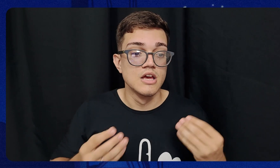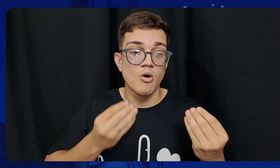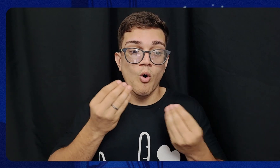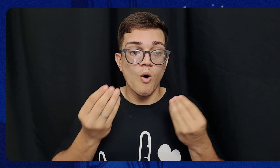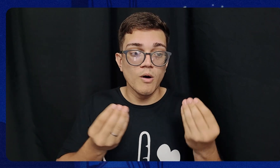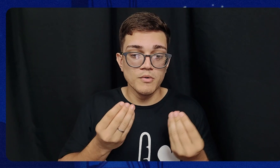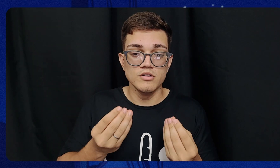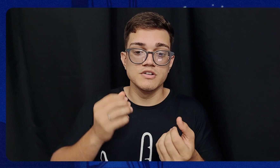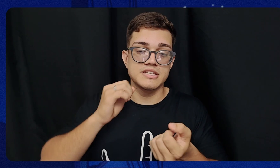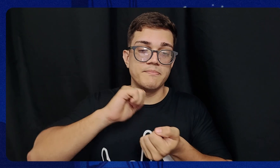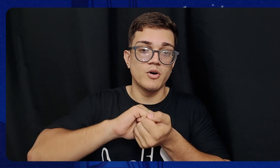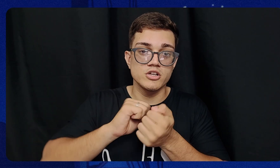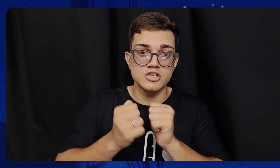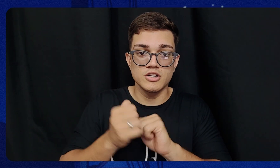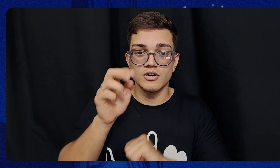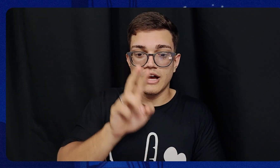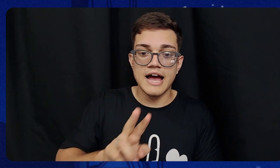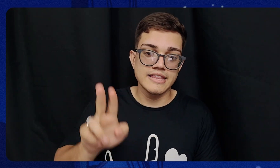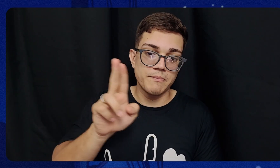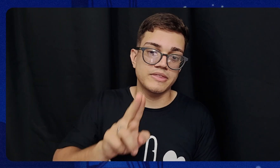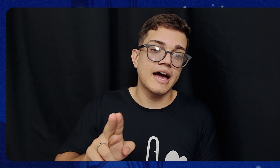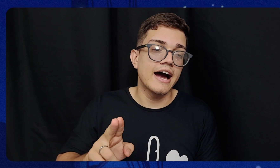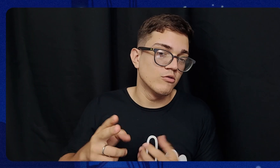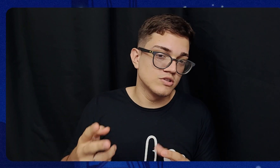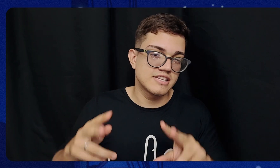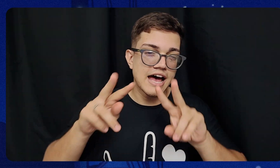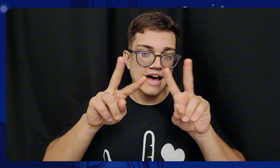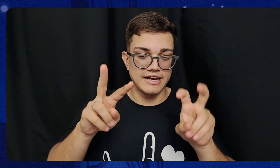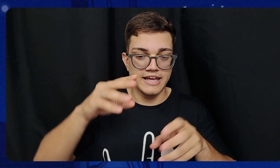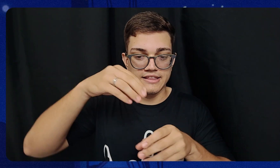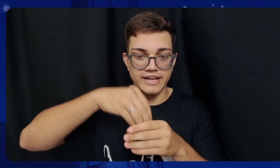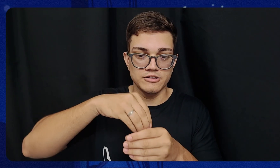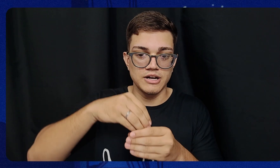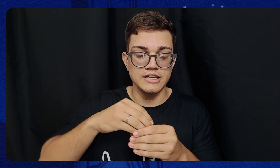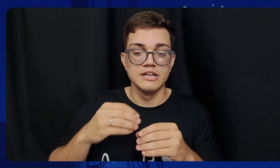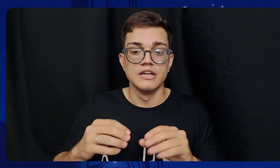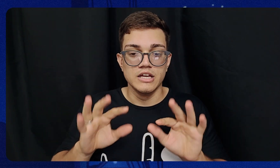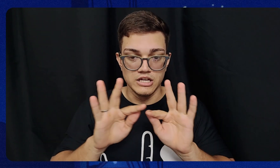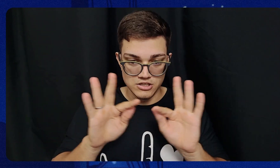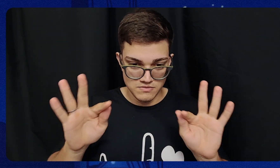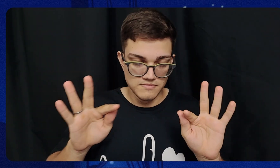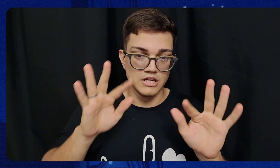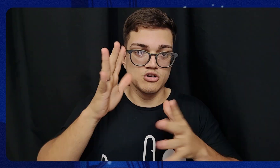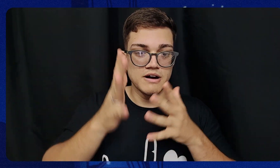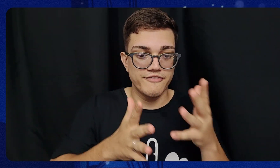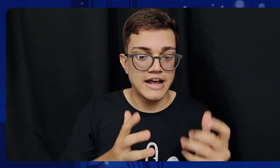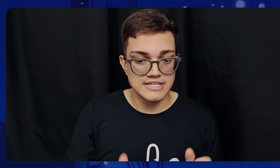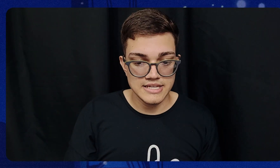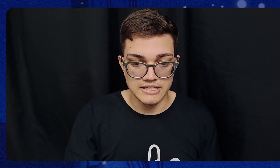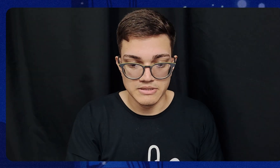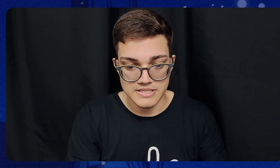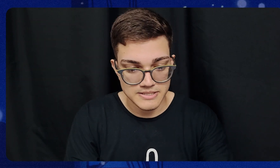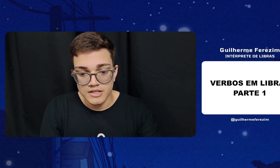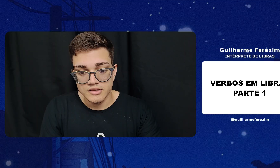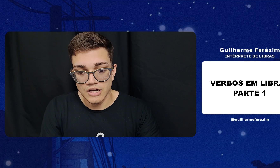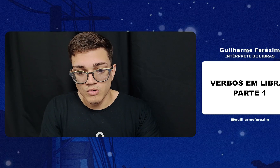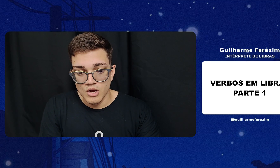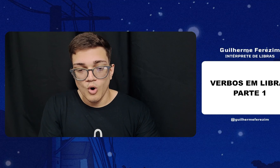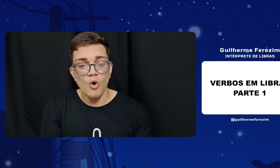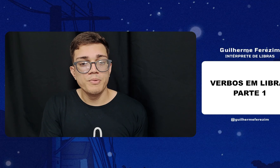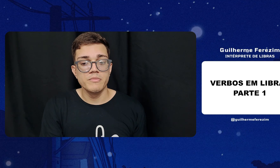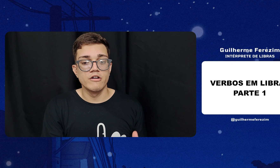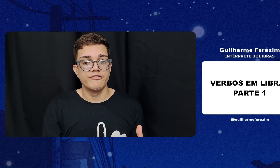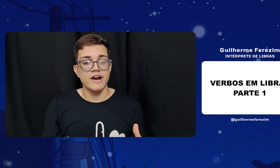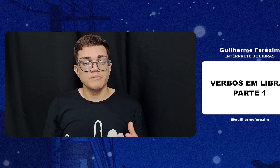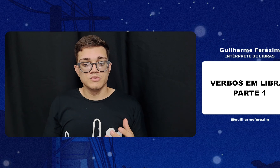vocês como você pode adaptar, usar, né, dentro ali de uma frase em Libras. Então,